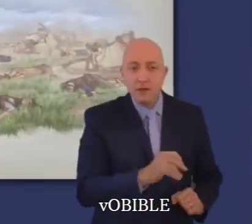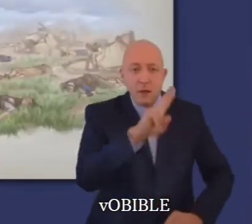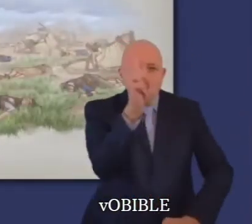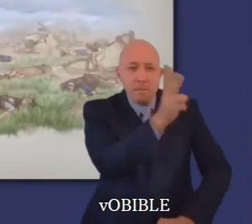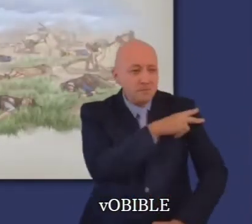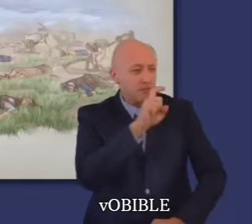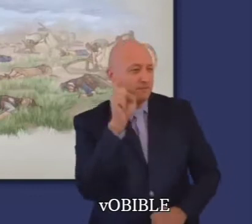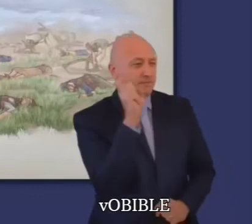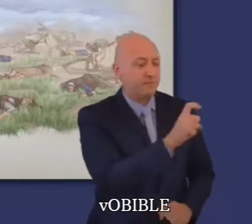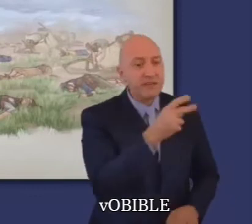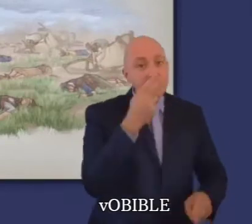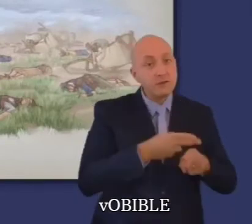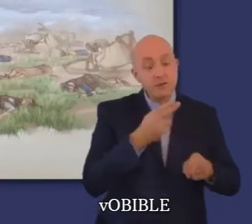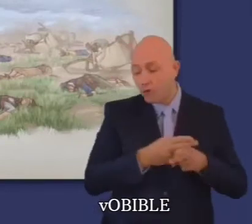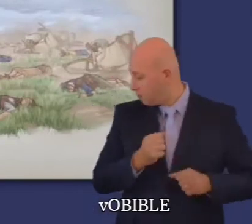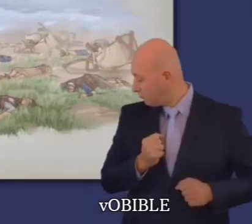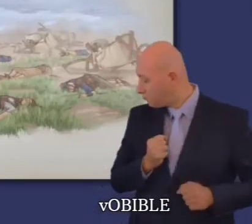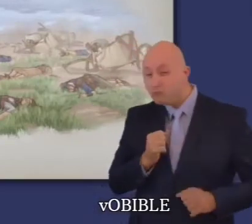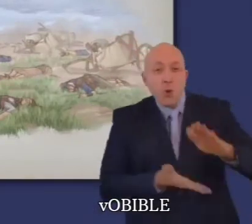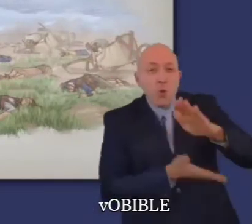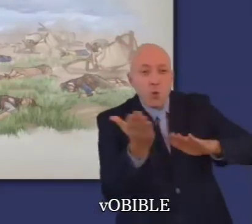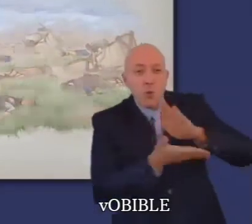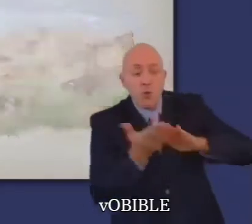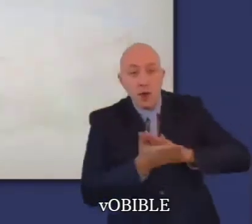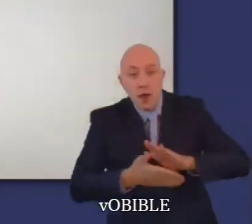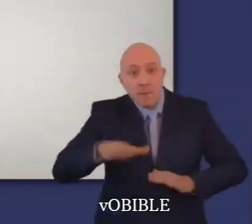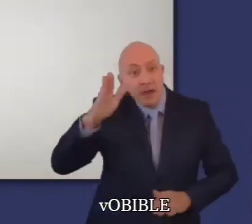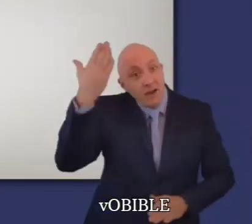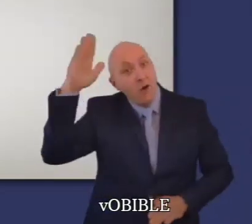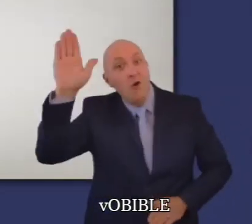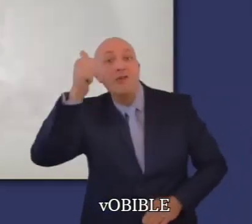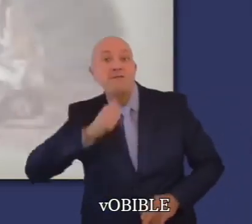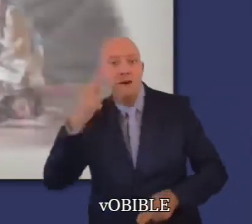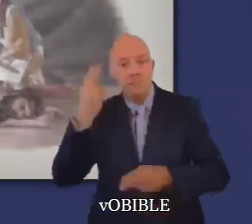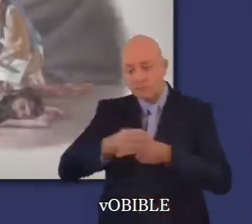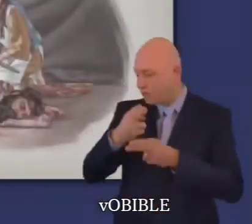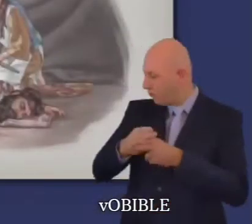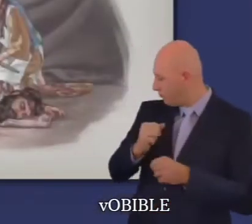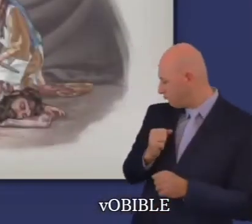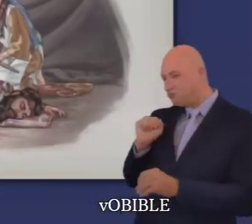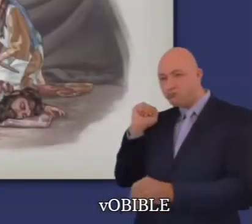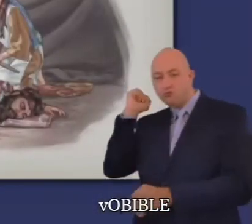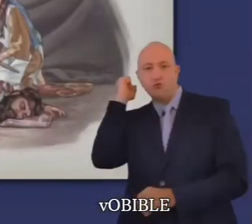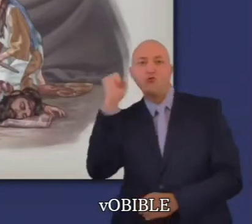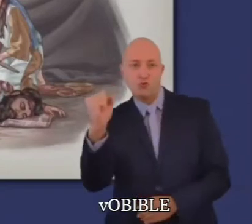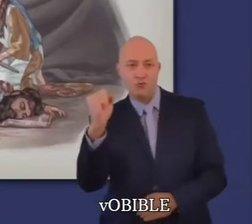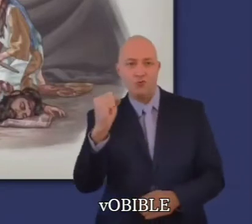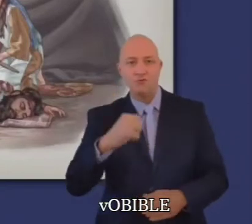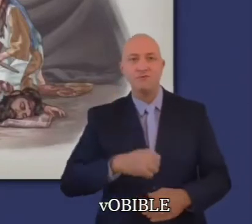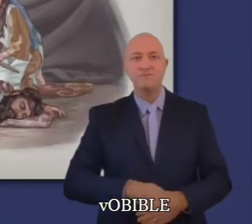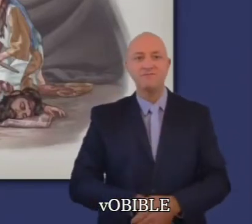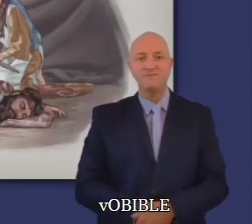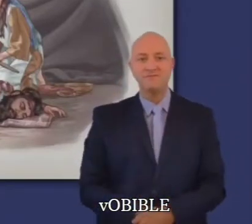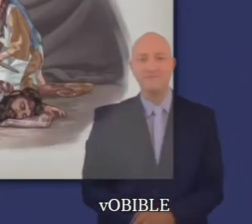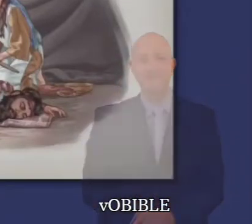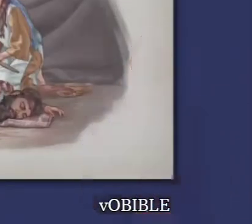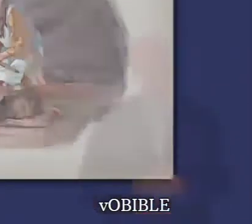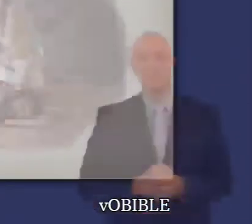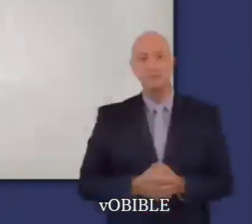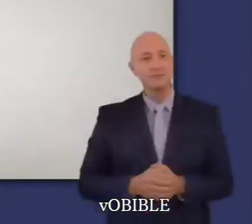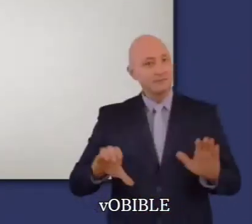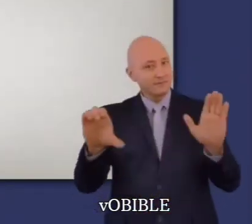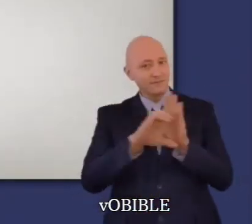Au chapitre 4, une prophétesse nommée Déborah envoie un messager chercher Barak, un homme de foi.